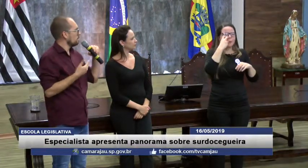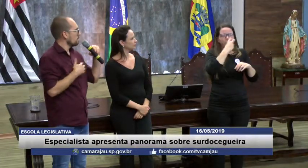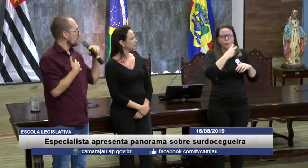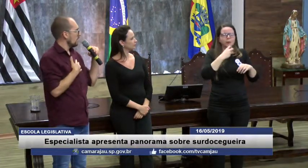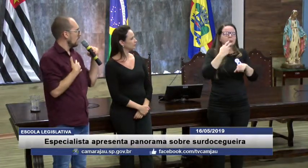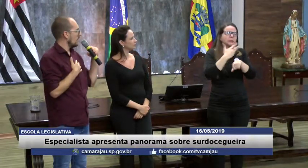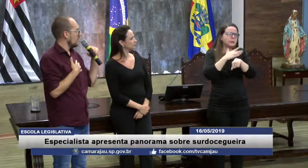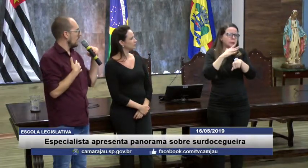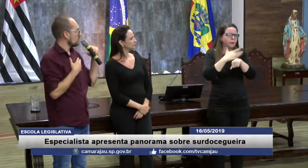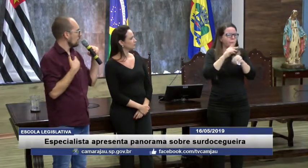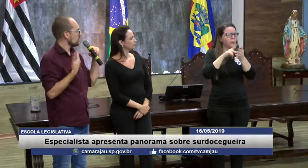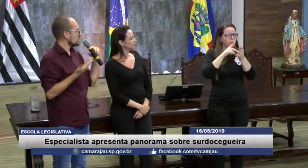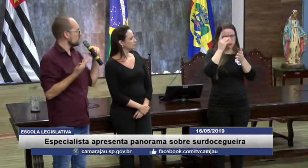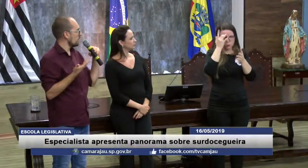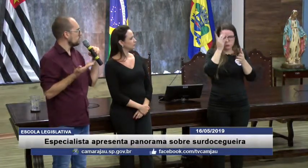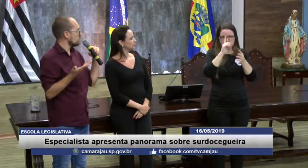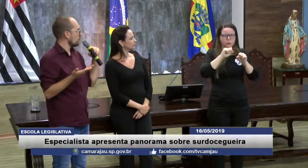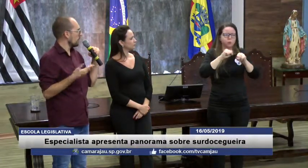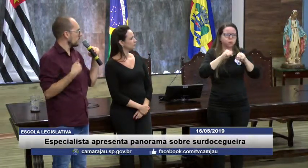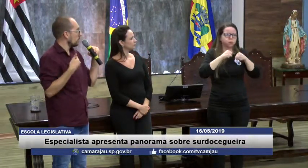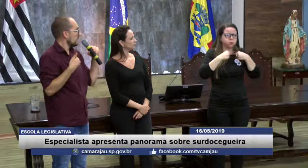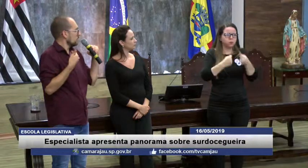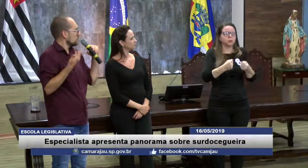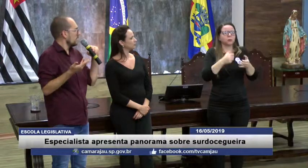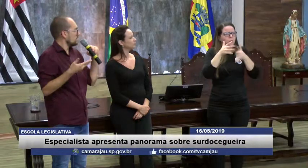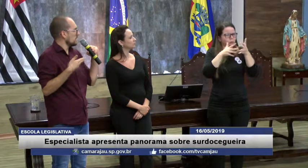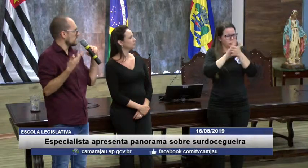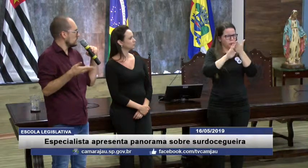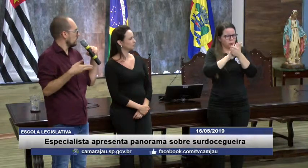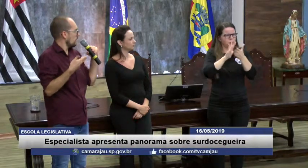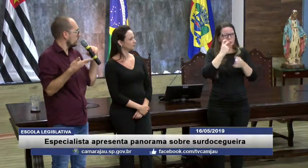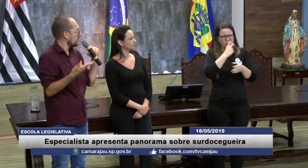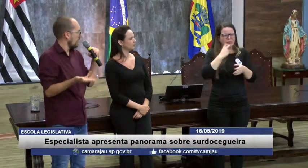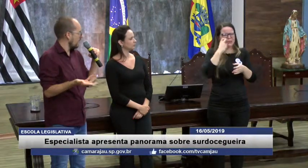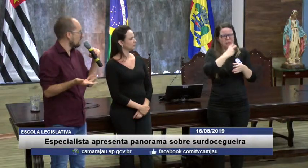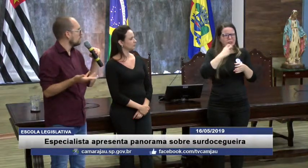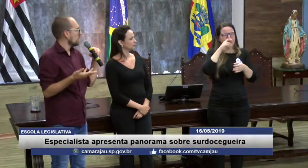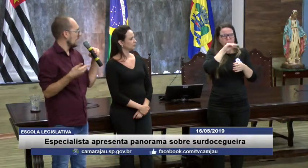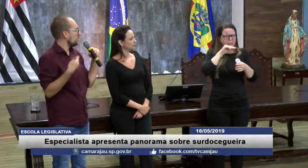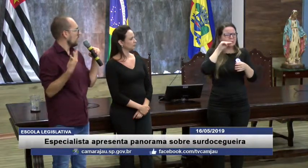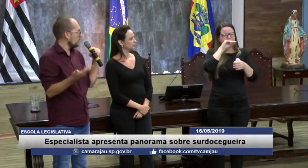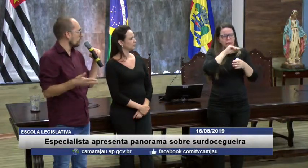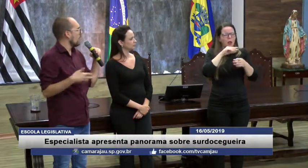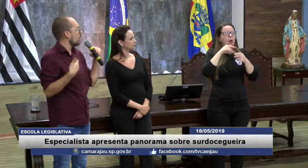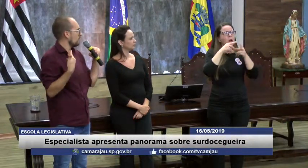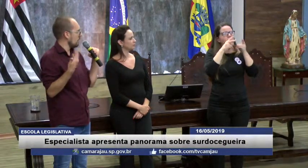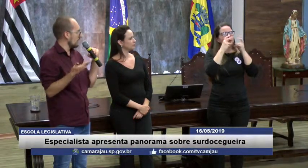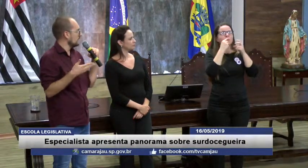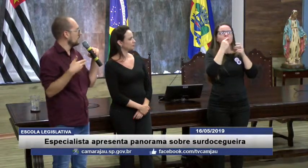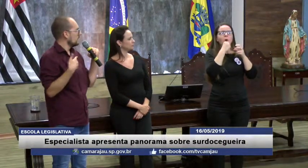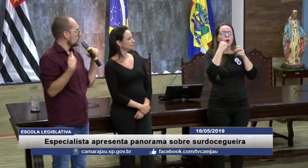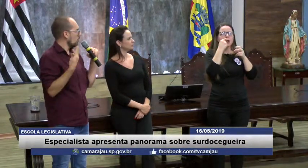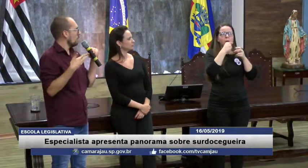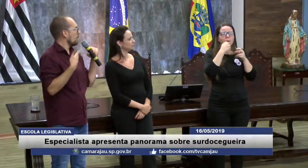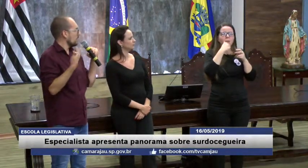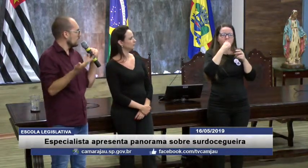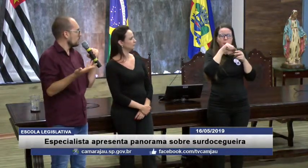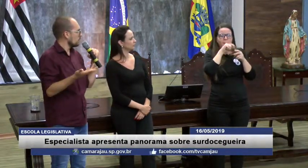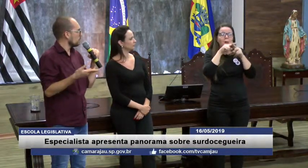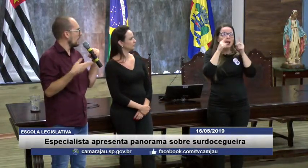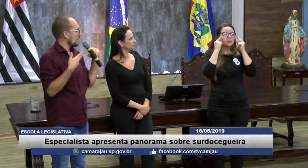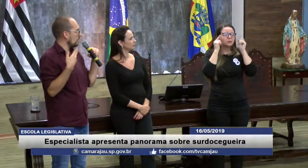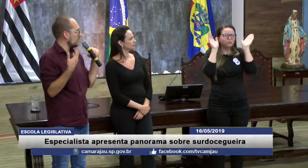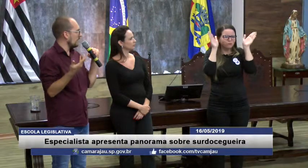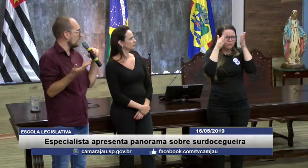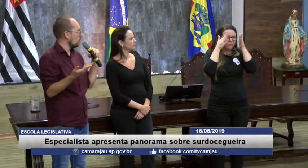era as formas diferentes de comunicação, que não somente aquela tradicional, que é a fala oral, a fala como a maioria das